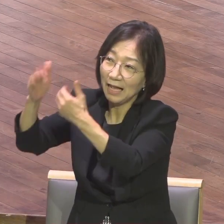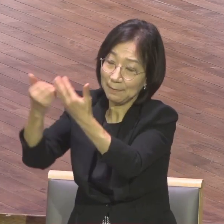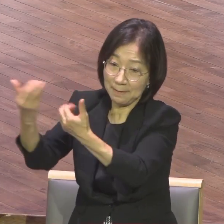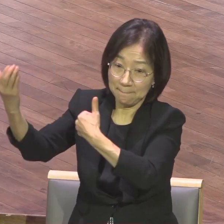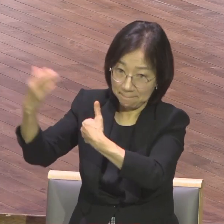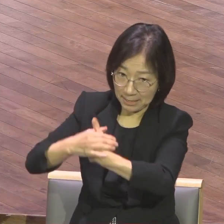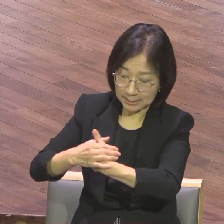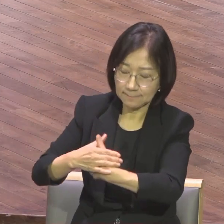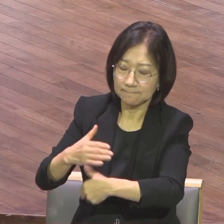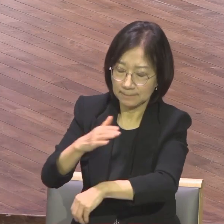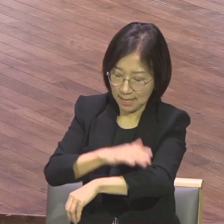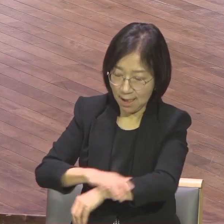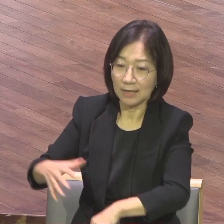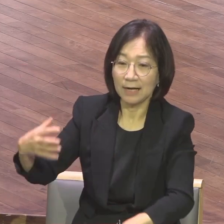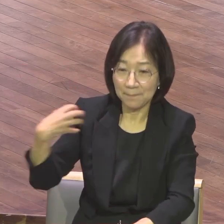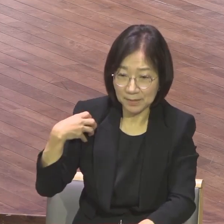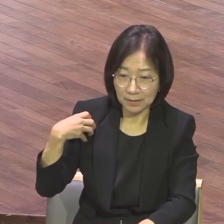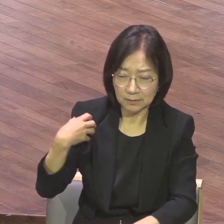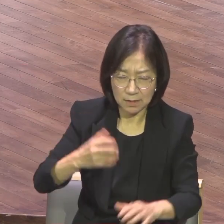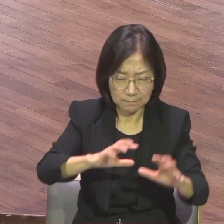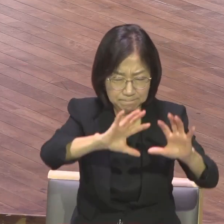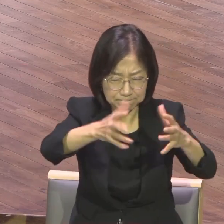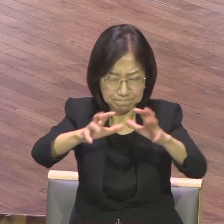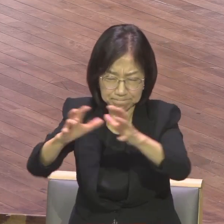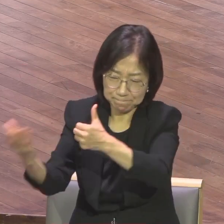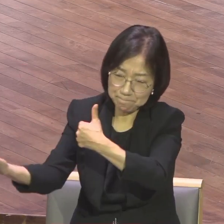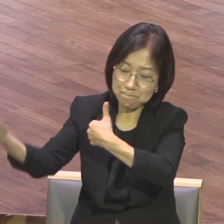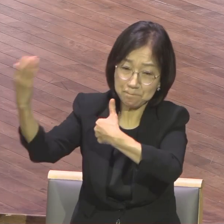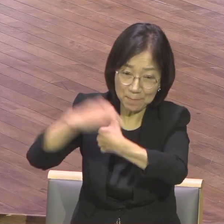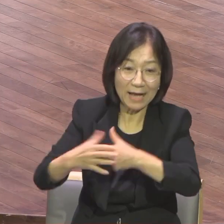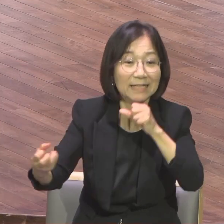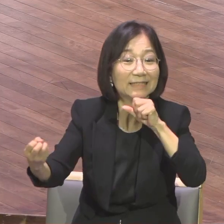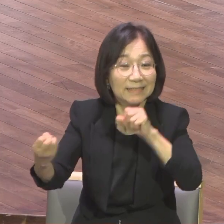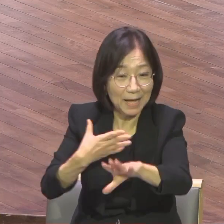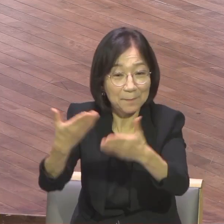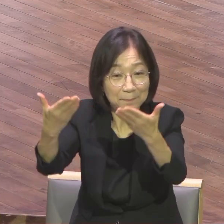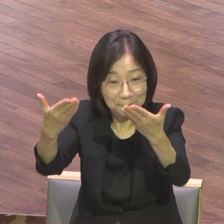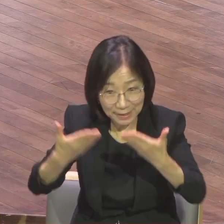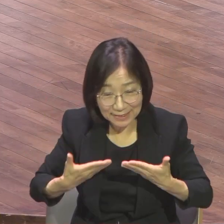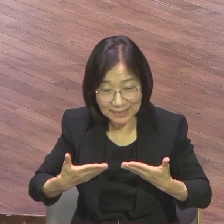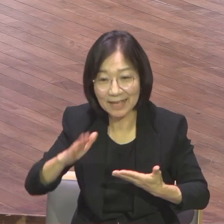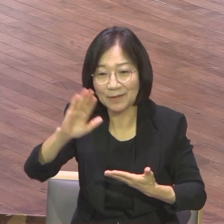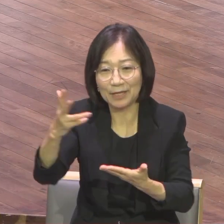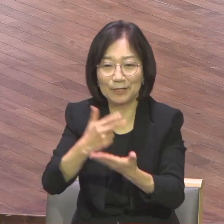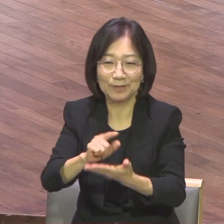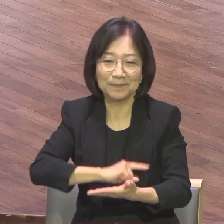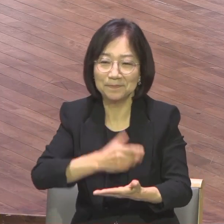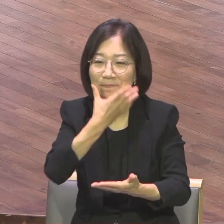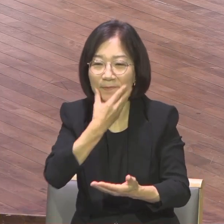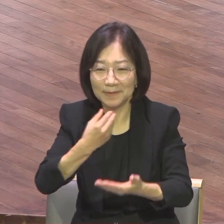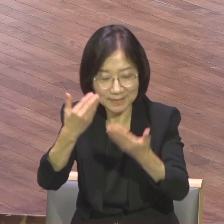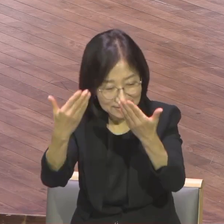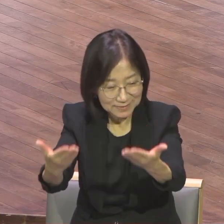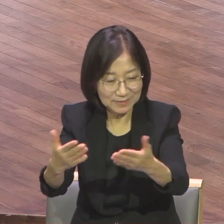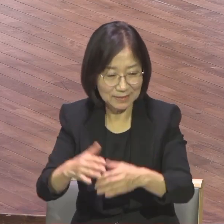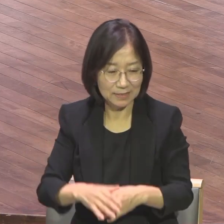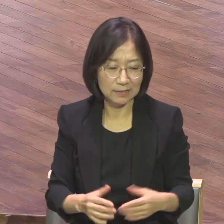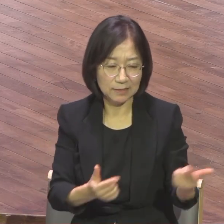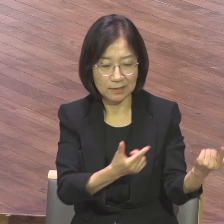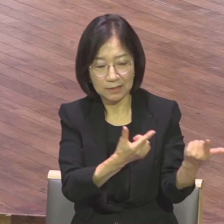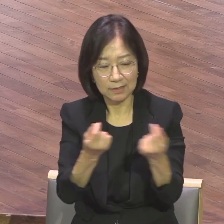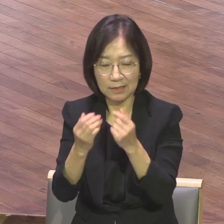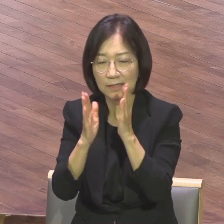감당하는 망국을 기업으로 얻는 그런 가문, 그런 개인, 그런 교회, 그런 전통이 이어지기를 주님으로 축복합니다.